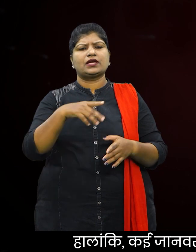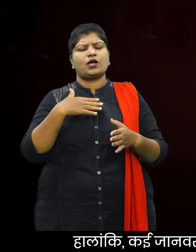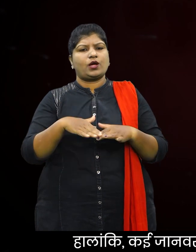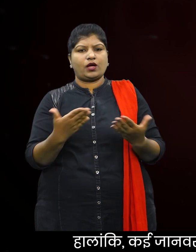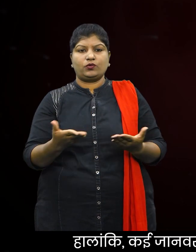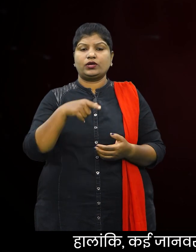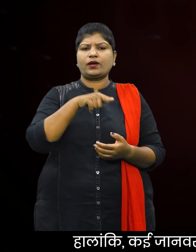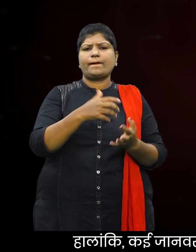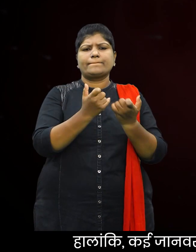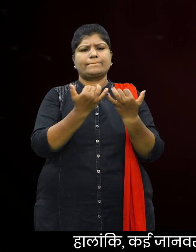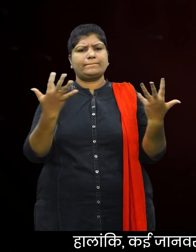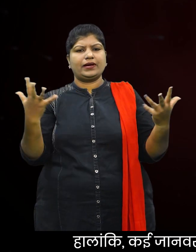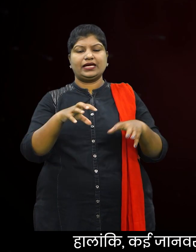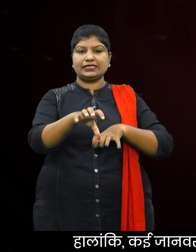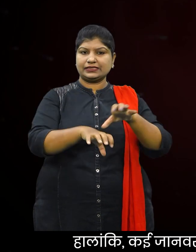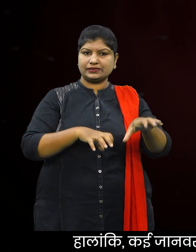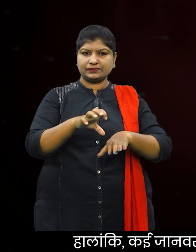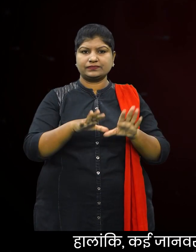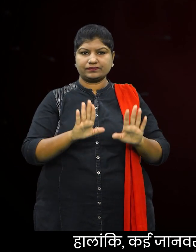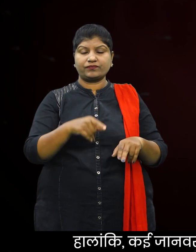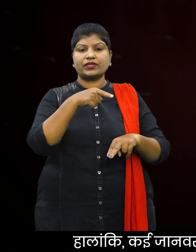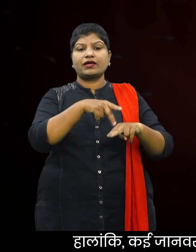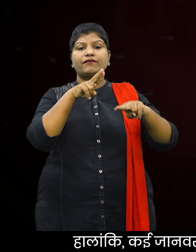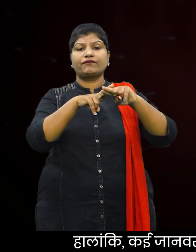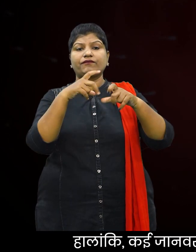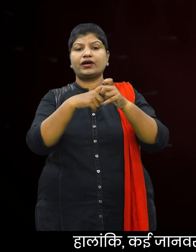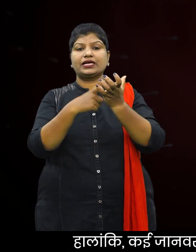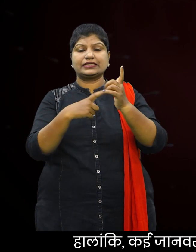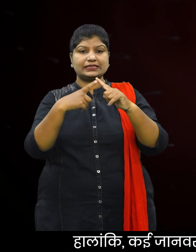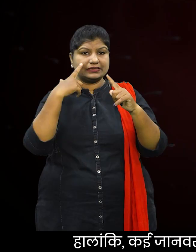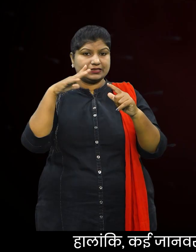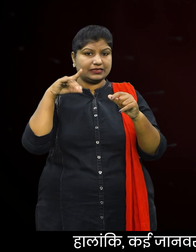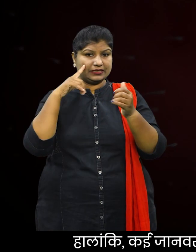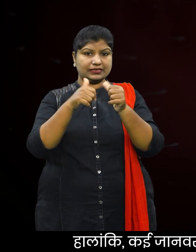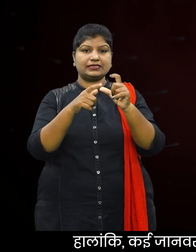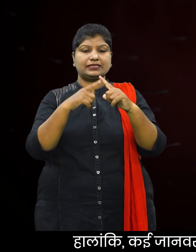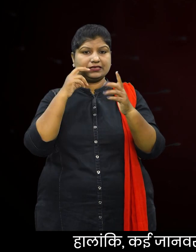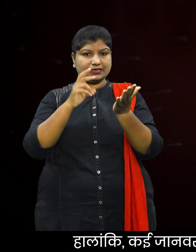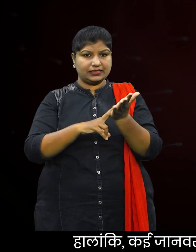हालांकि कई जानवरों में निषेचन मादा के शरीर के बाहर होता है।